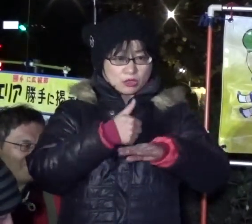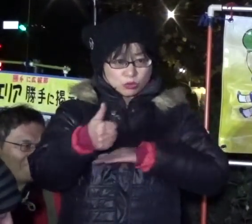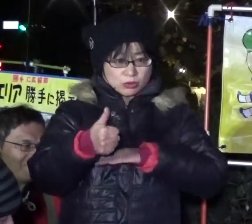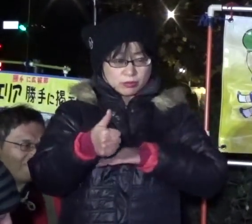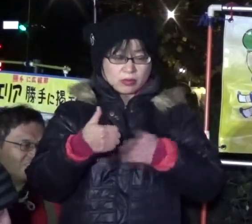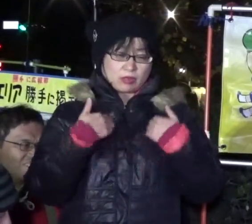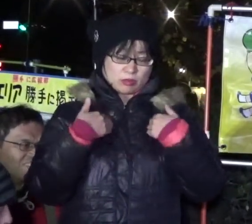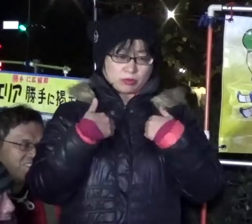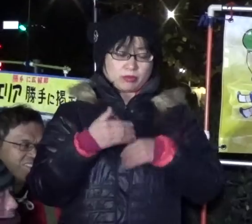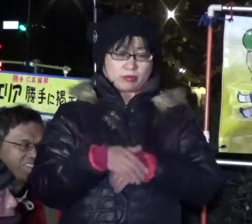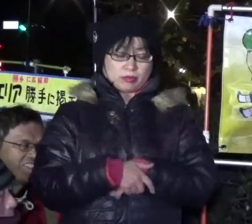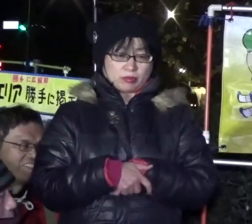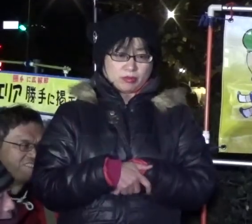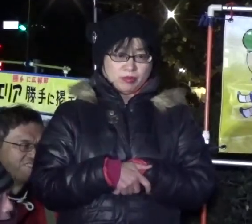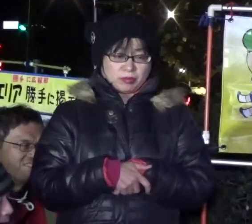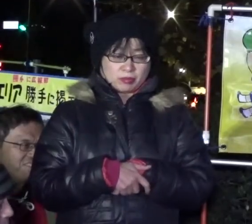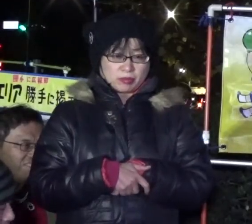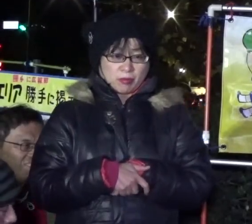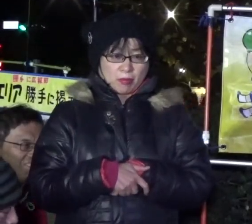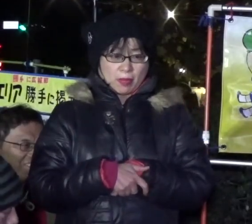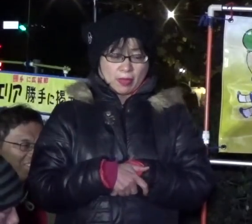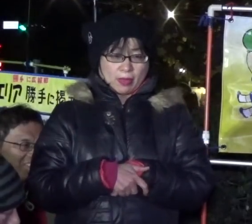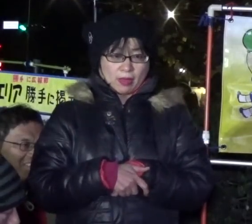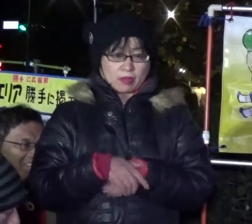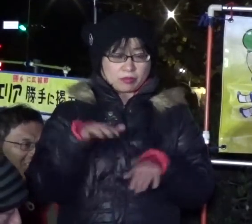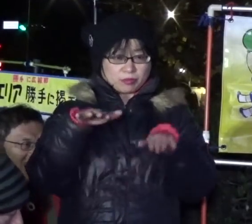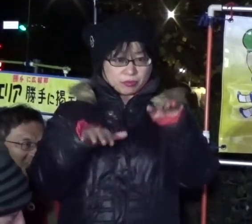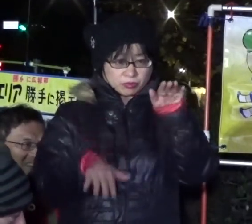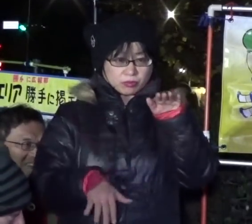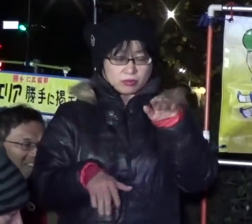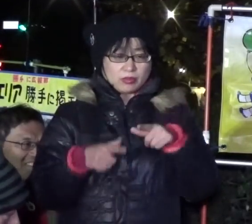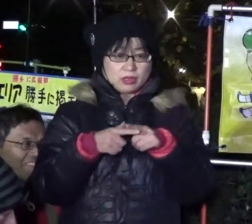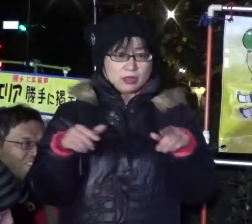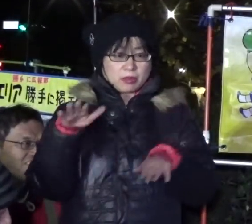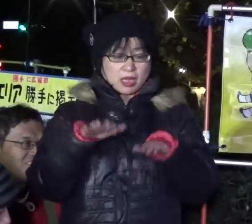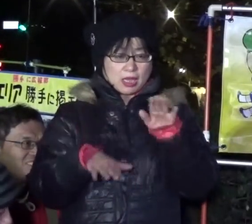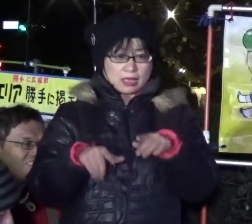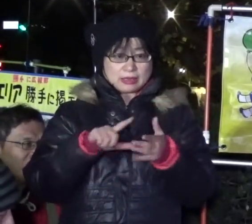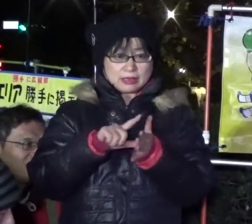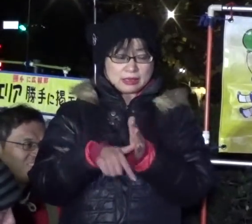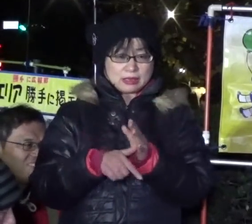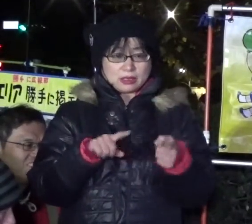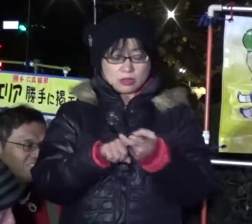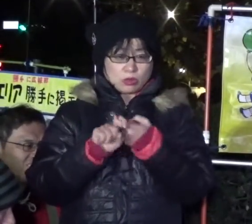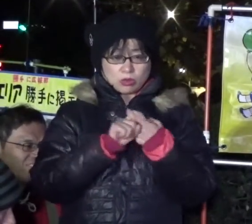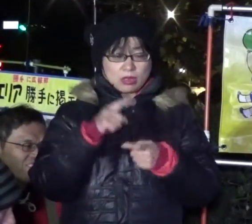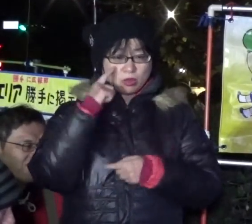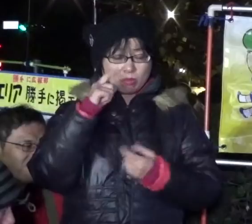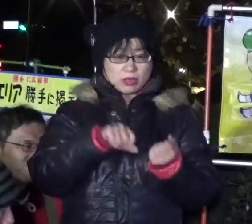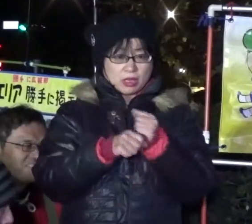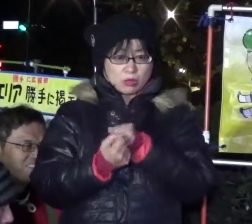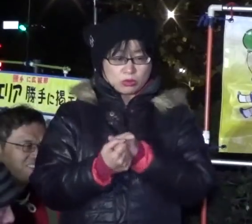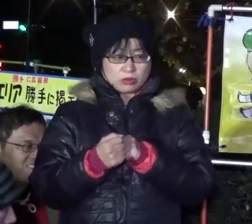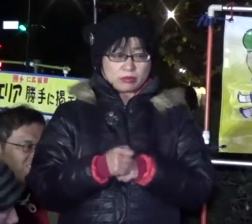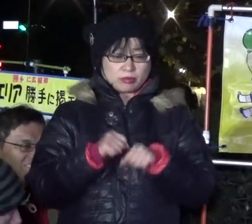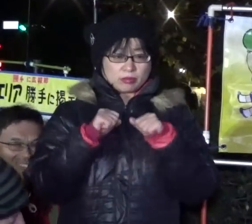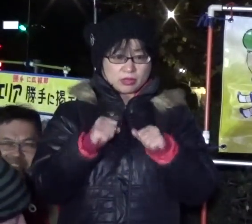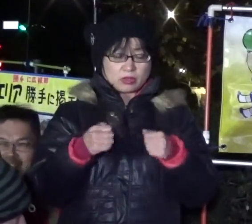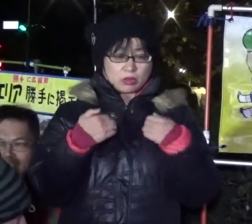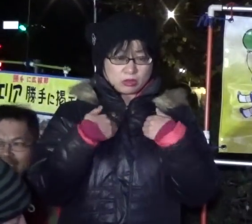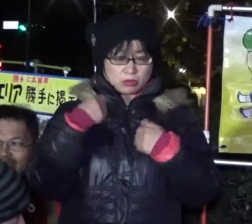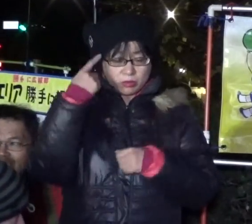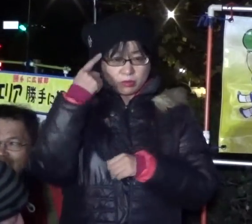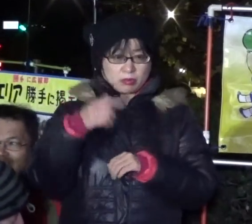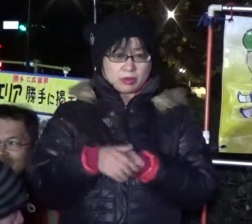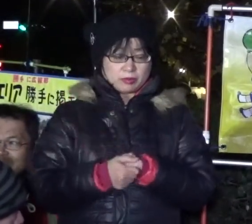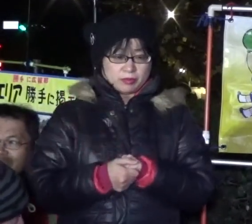ないでしょうか。そして不平等な日米地位協定の見直し、これをやることが必要なことだと